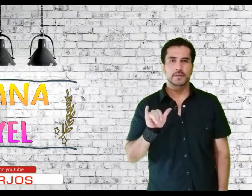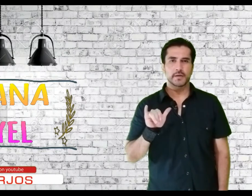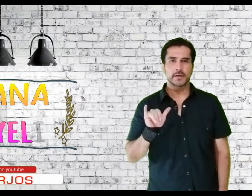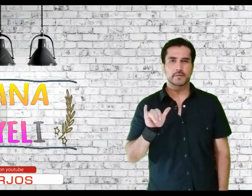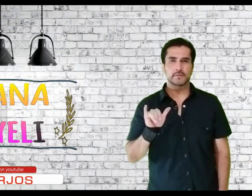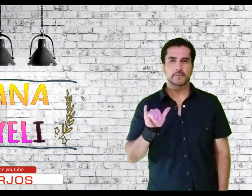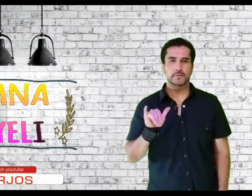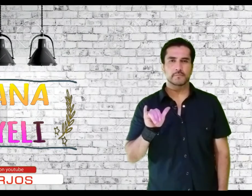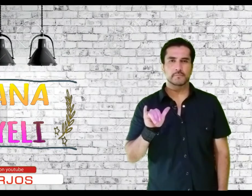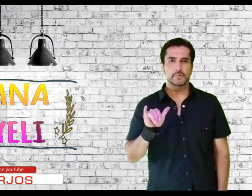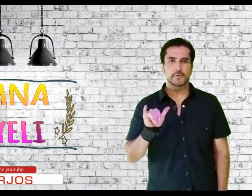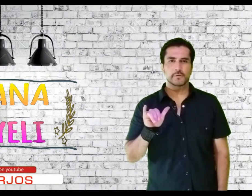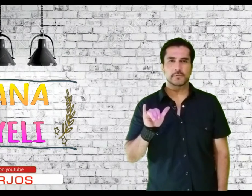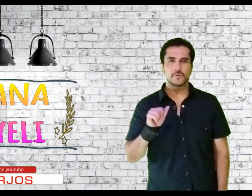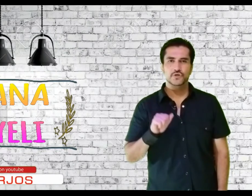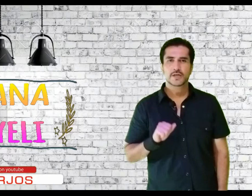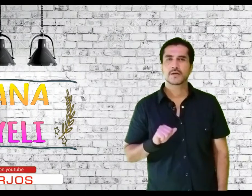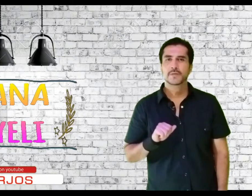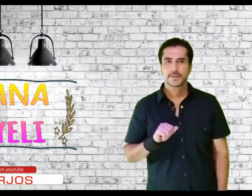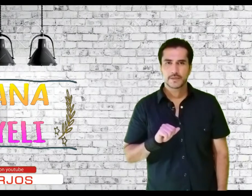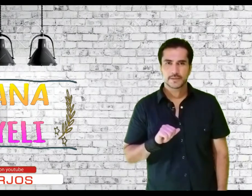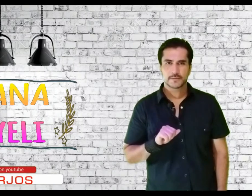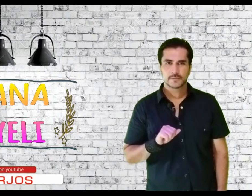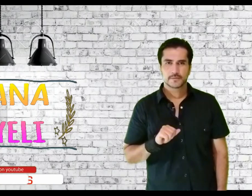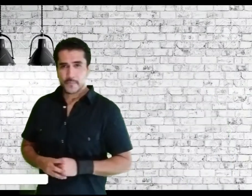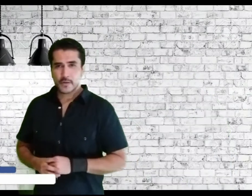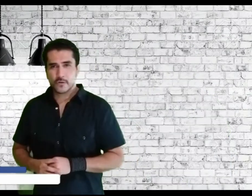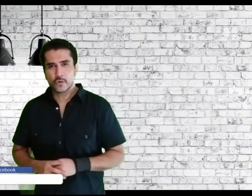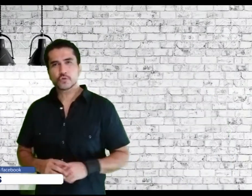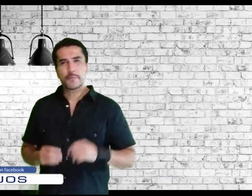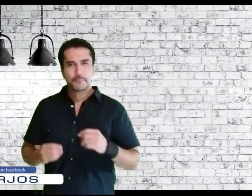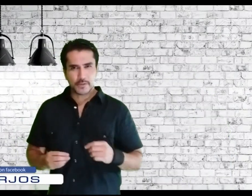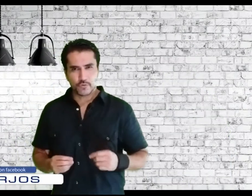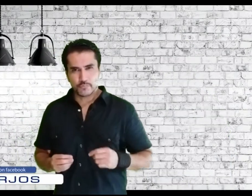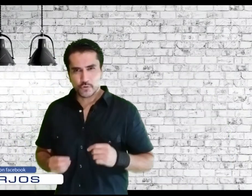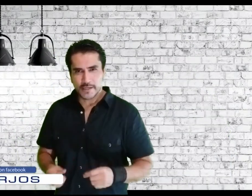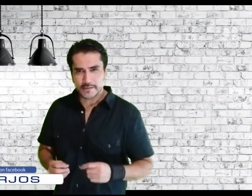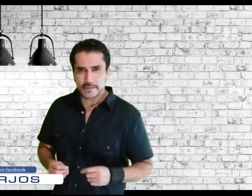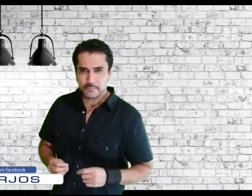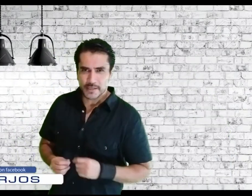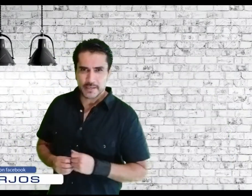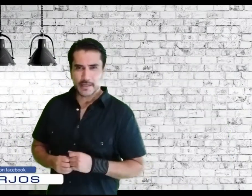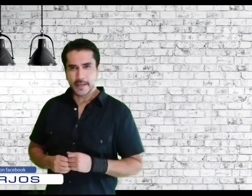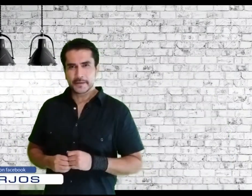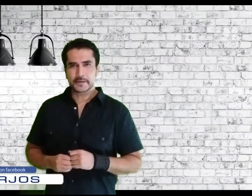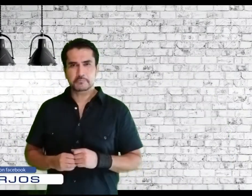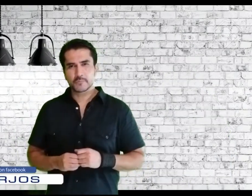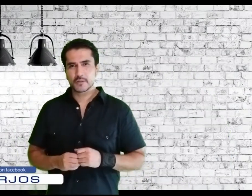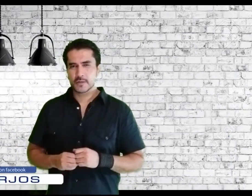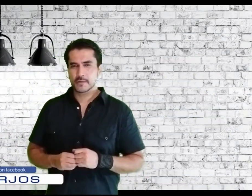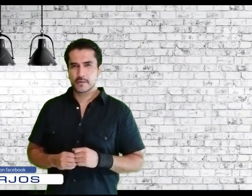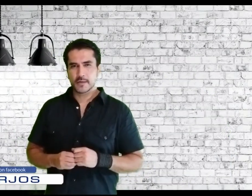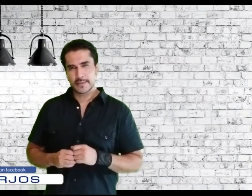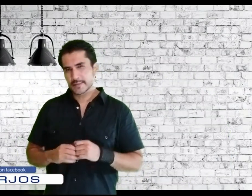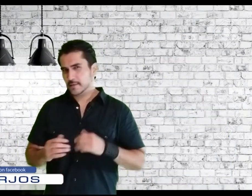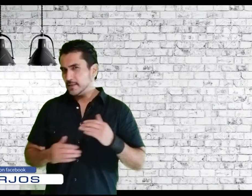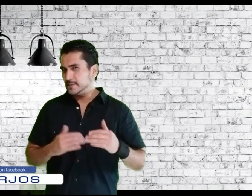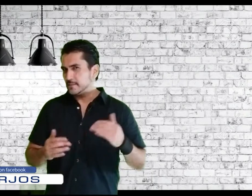Y, Roxana Mayer. Otro aspecto importante para hacer